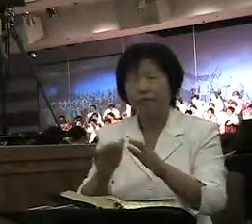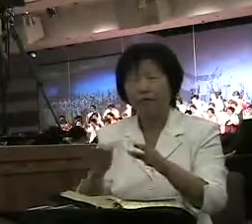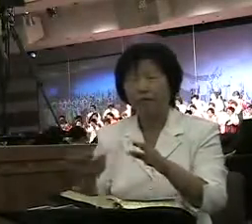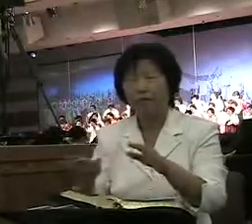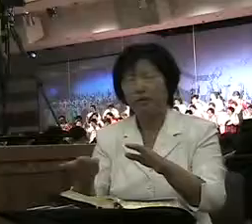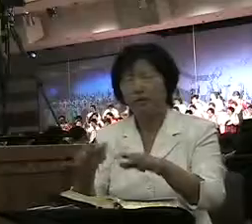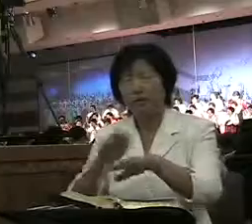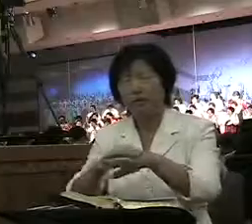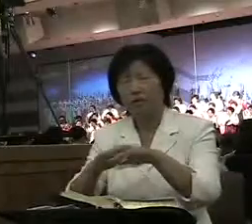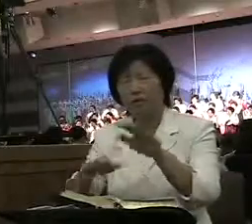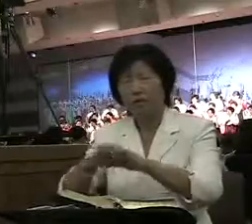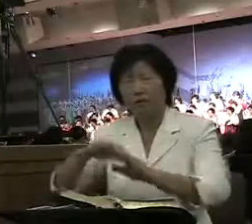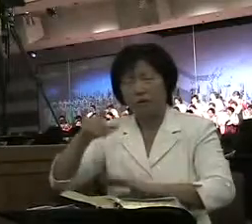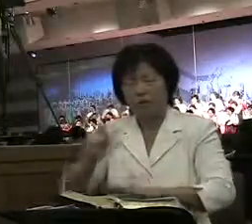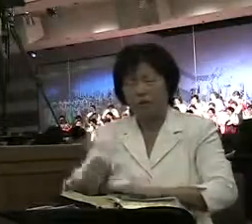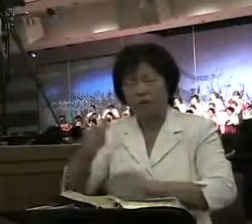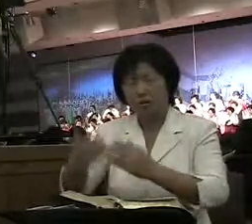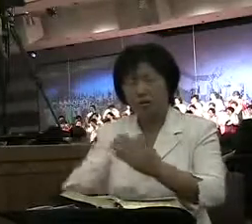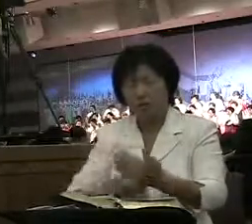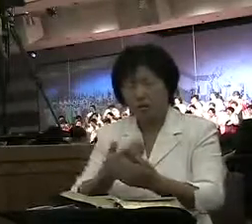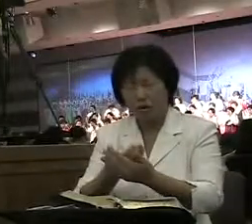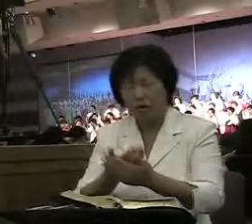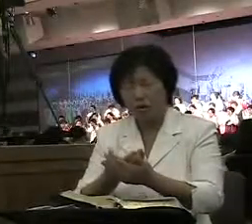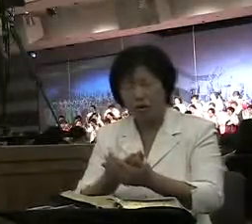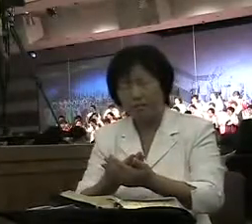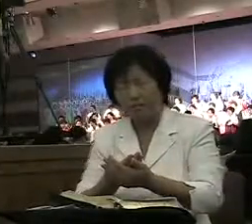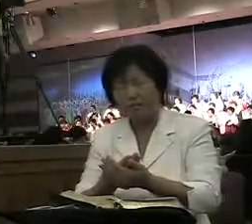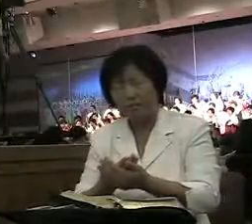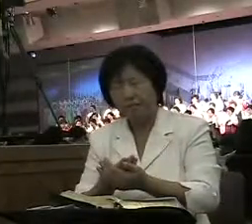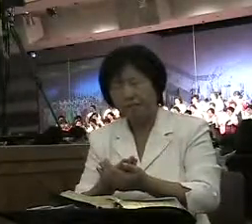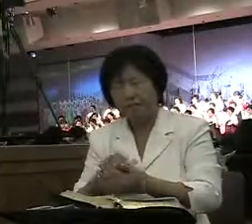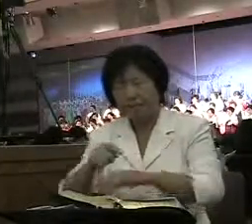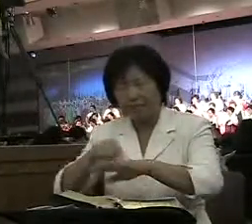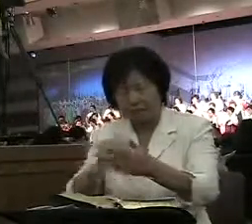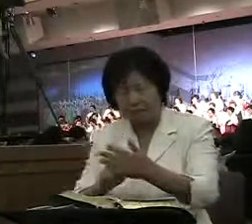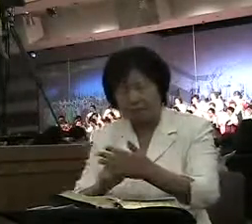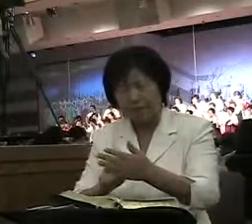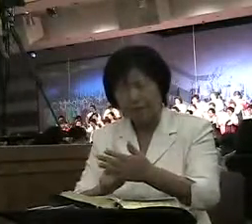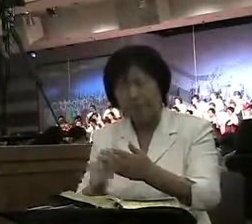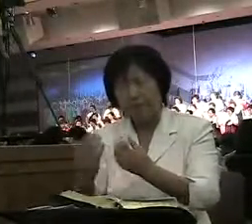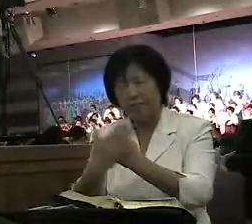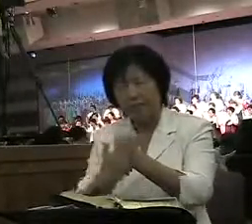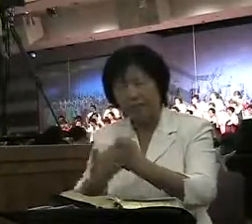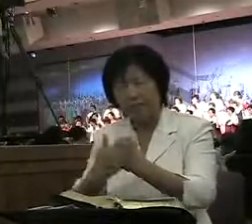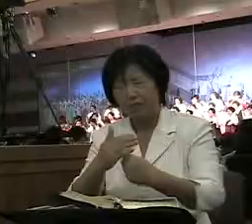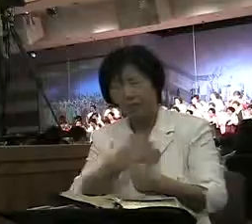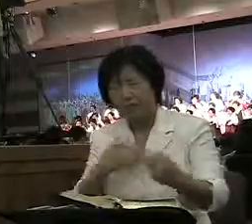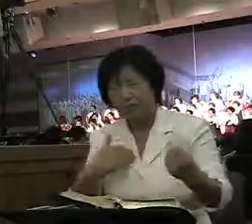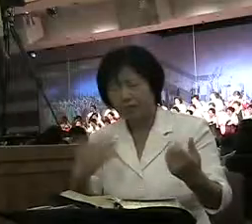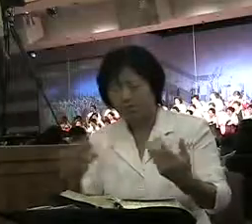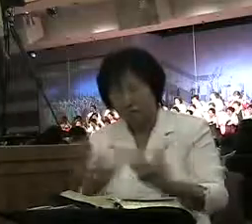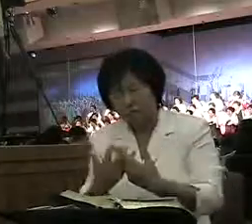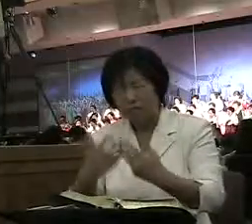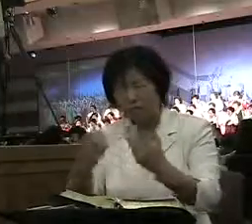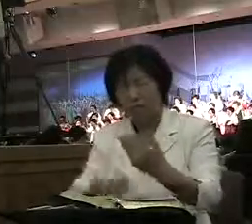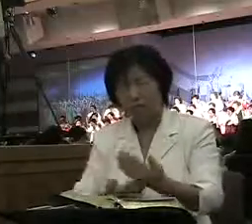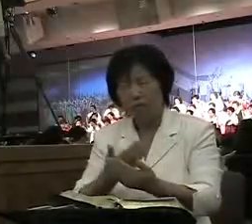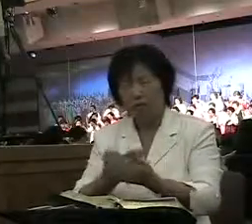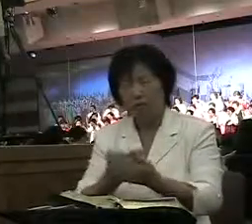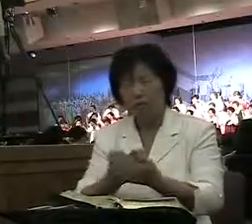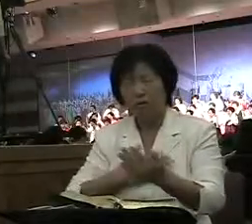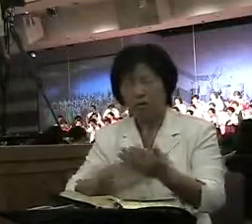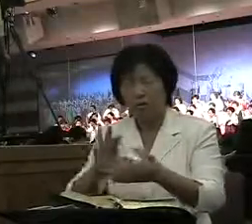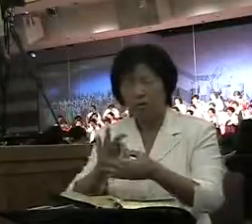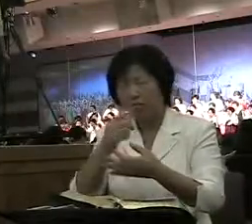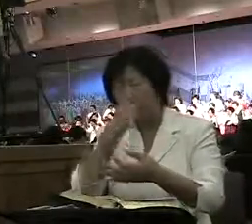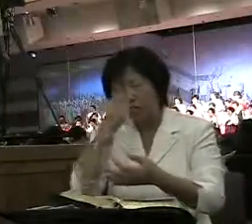손을 강건하게 하여 주시옵소서. 심령들을 은혜로 채워 주시옵소서. 나의